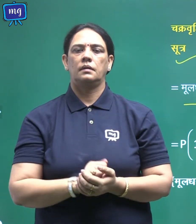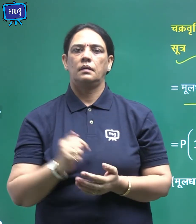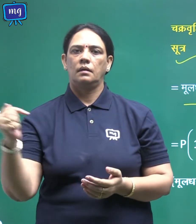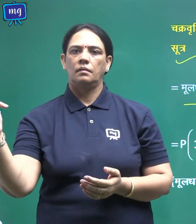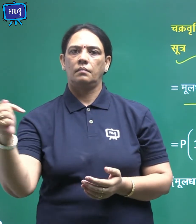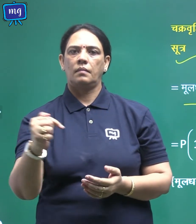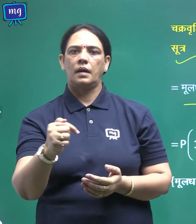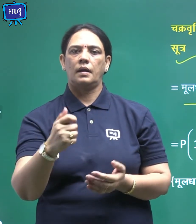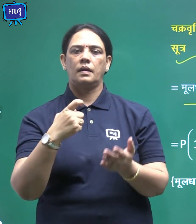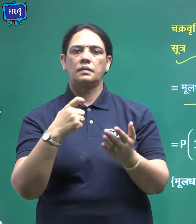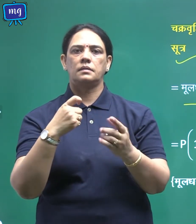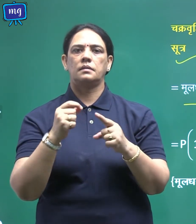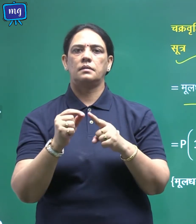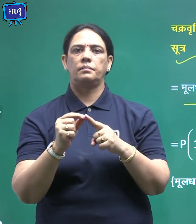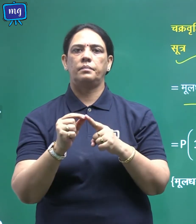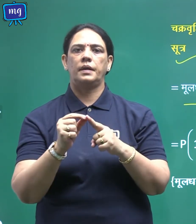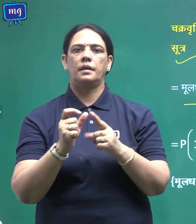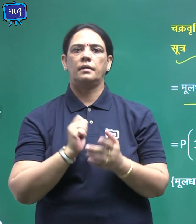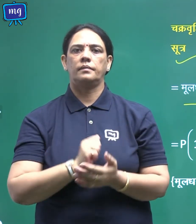माइनस मूलधन।